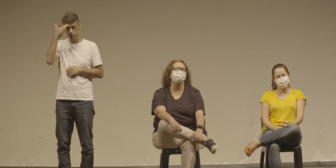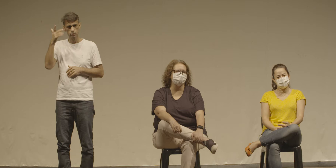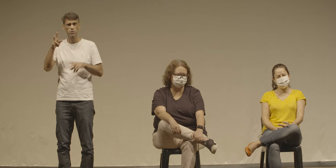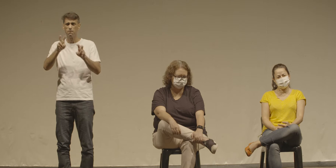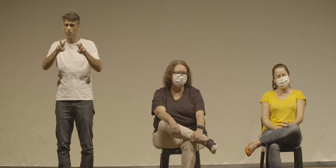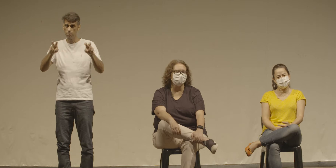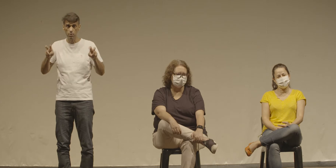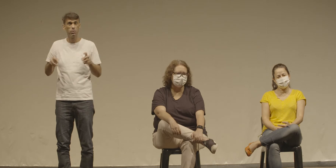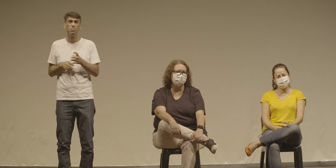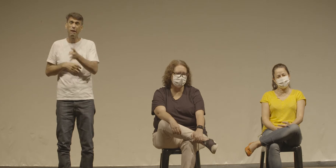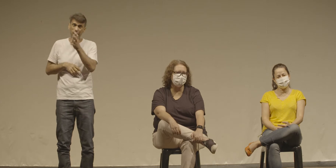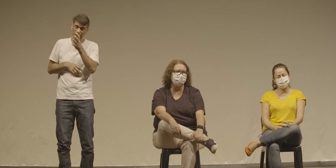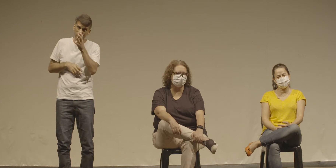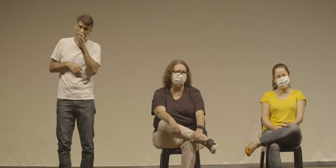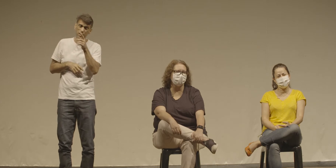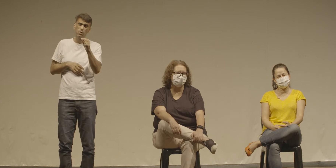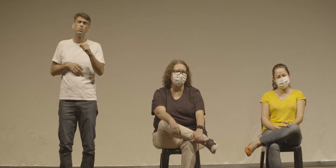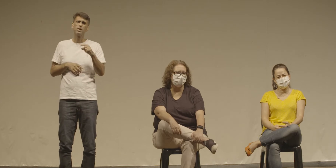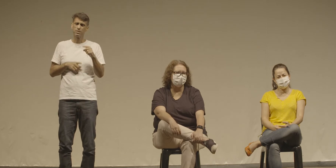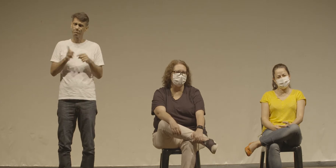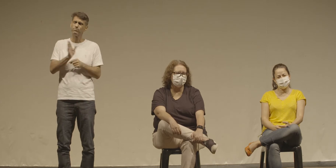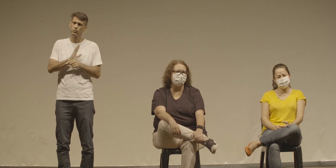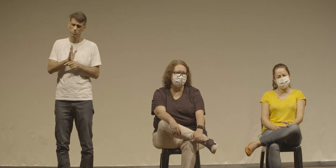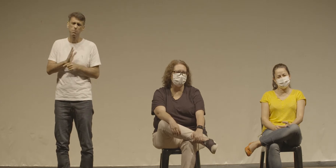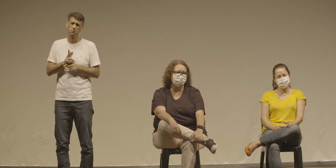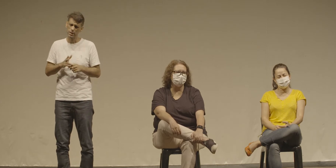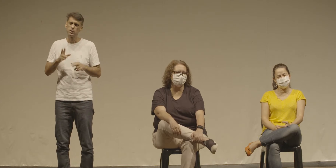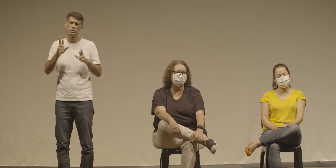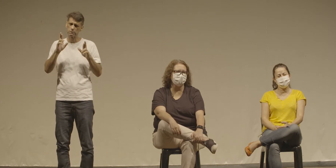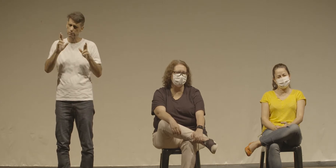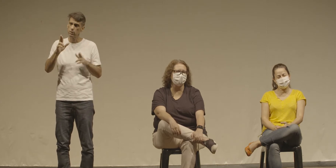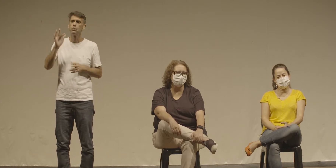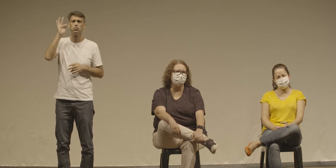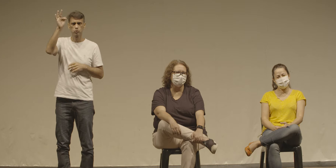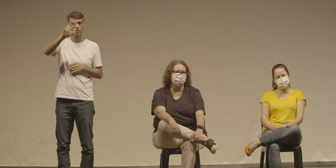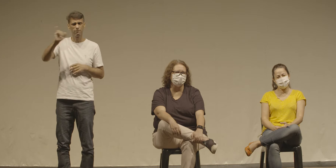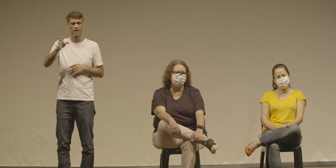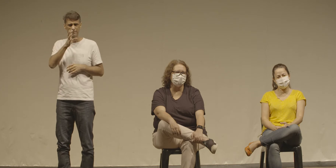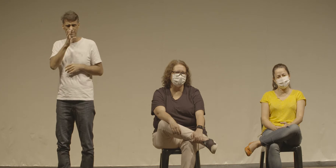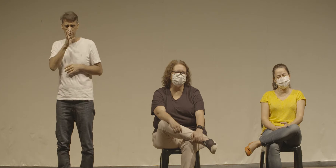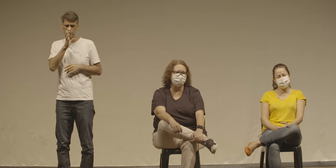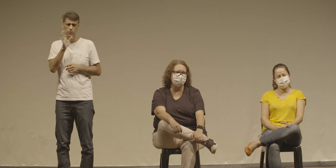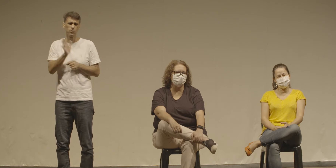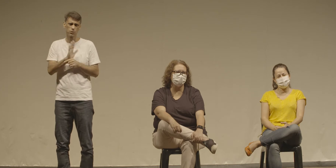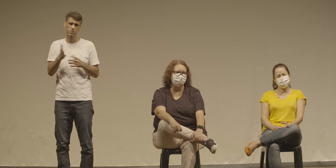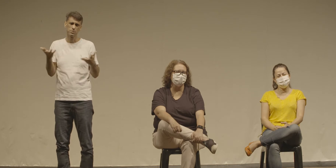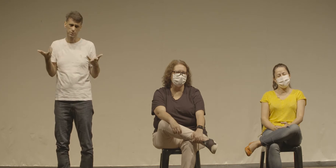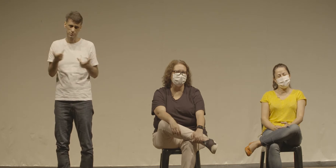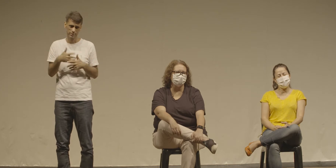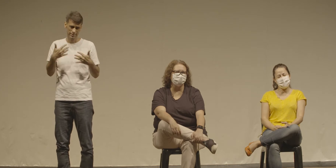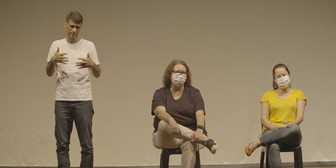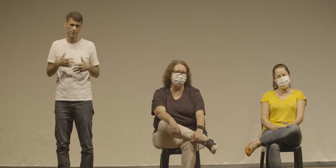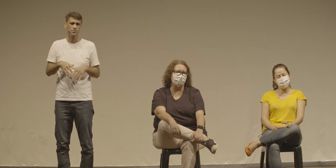que possam ter acesso a esse material no momento, mas com certeza terão lá na frente, porque o filme é maravilhoso, é sensacional.